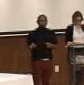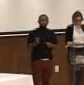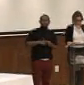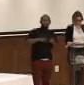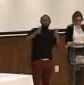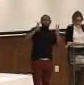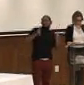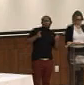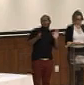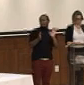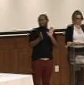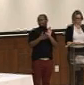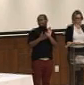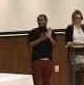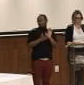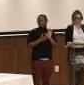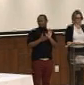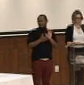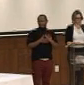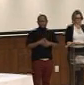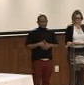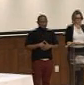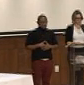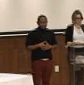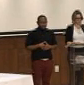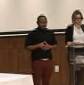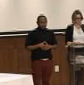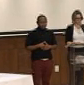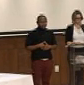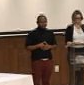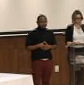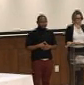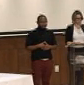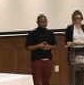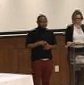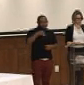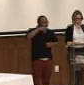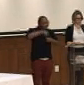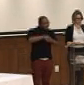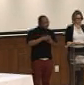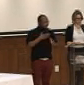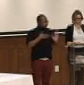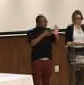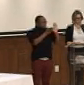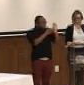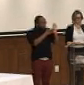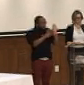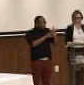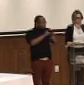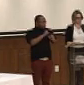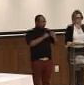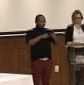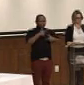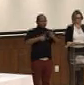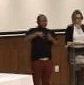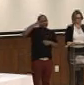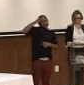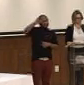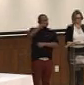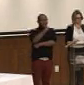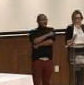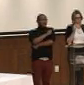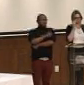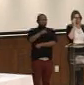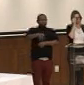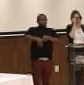de propostas. Está na nossa proposta trabalhar a redução da evasão escolar. A